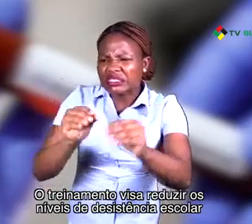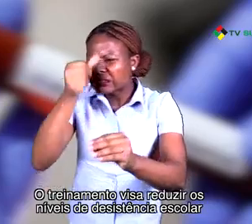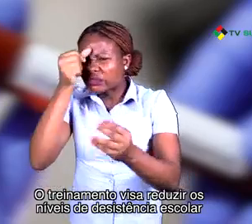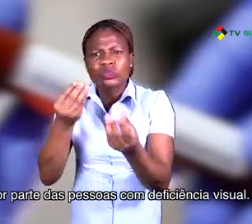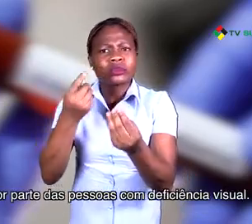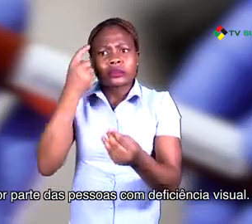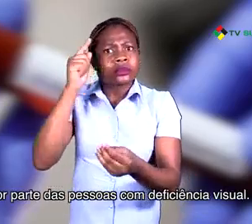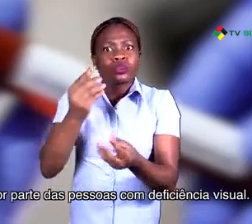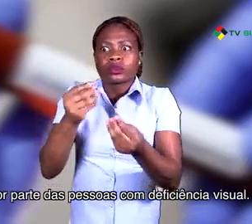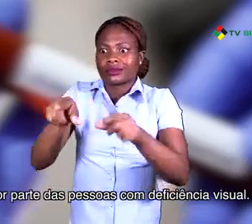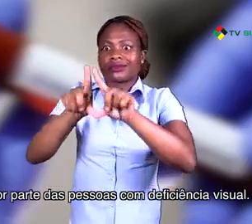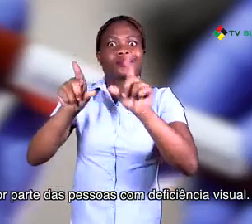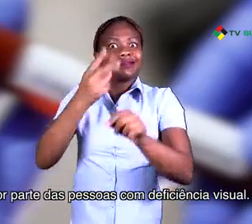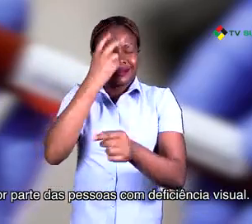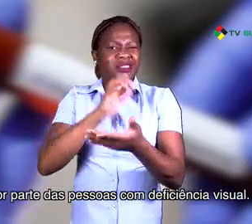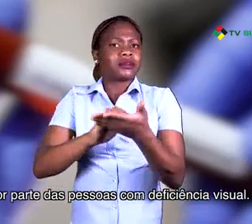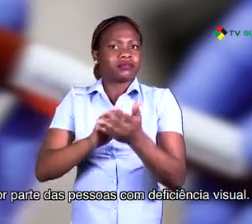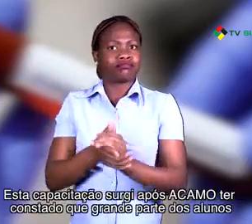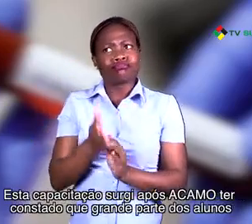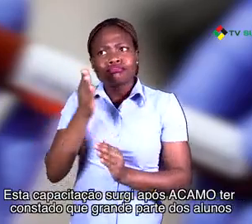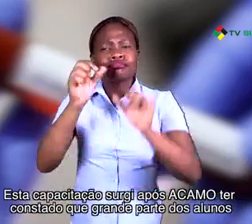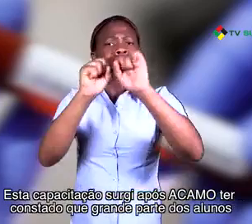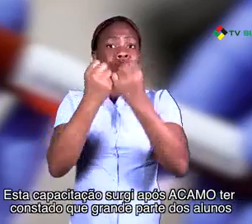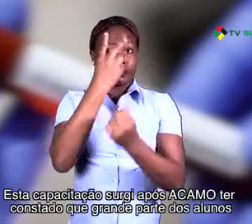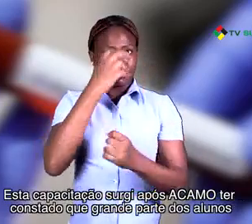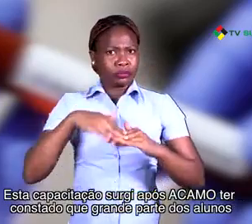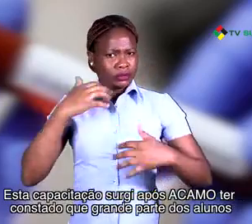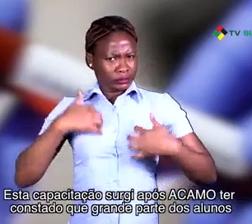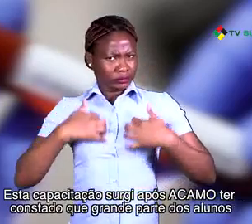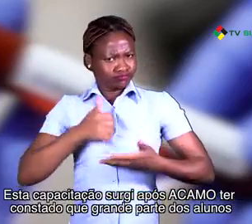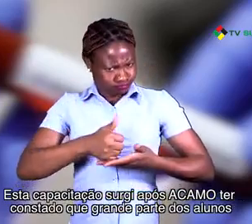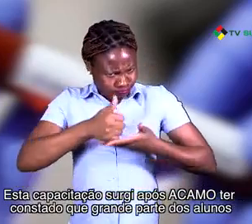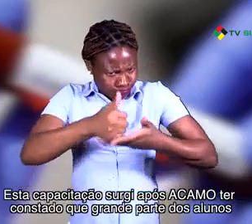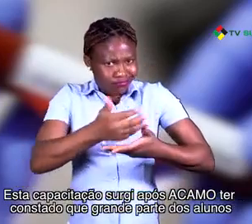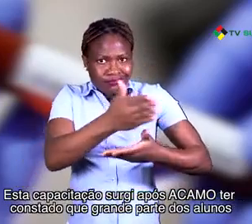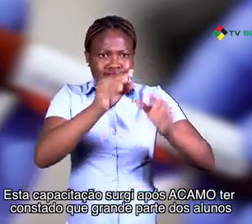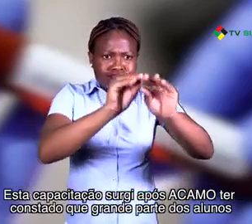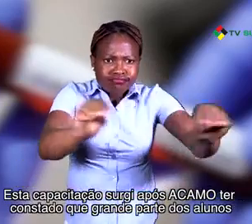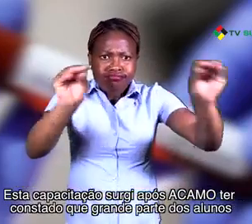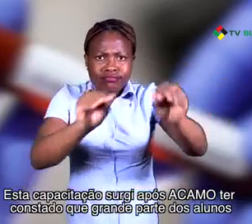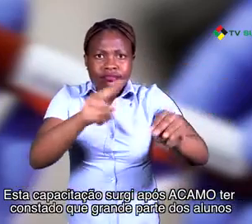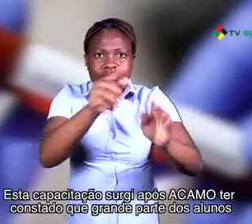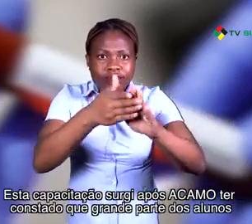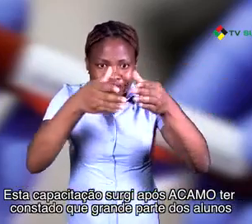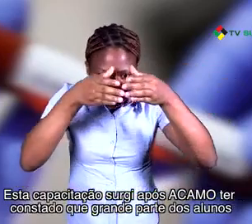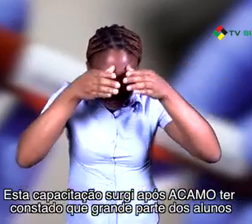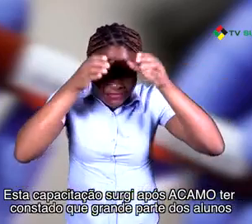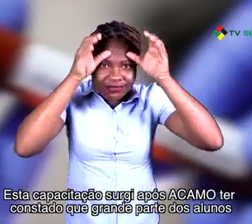desistência escolar por parte das pessoas com deficiência visual. Esta capacitação surge após a CAMU ter constatado que grande parte